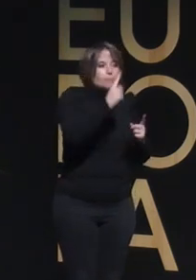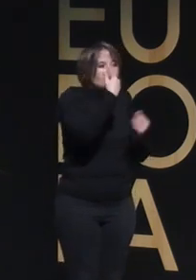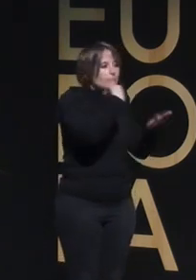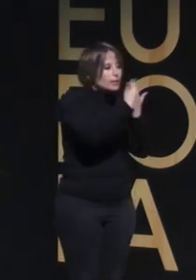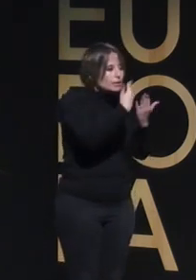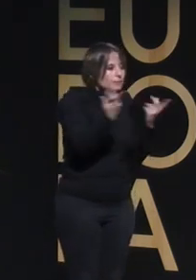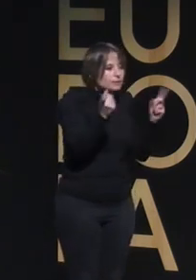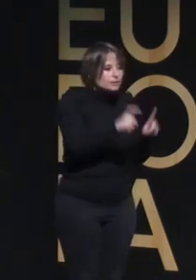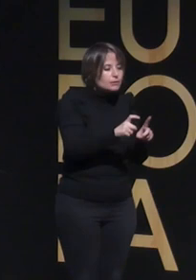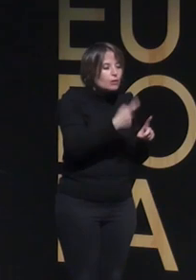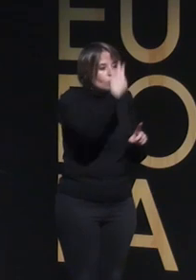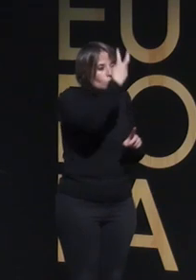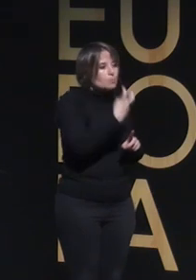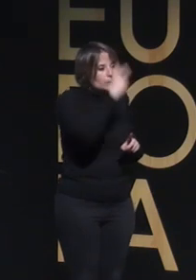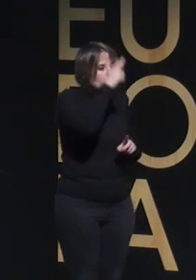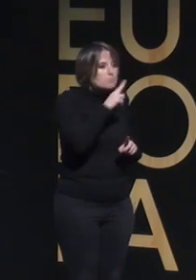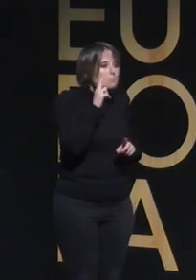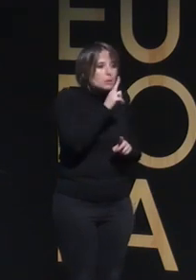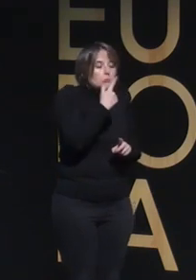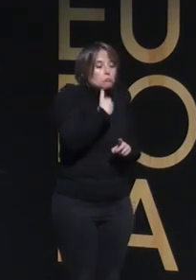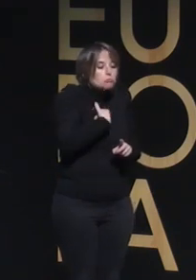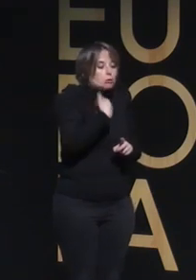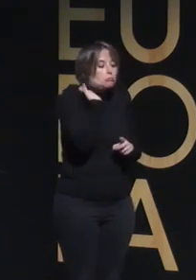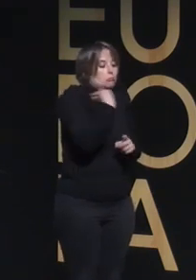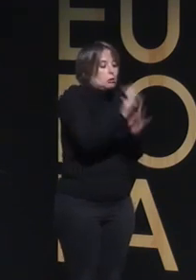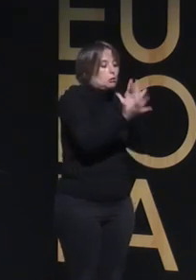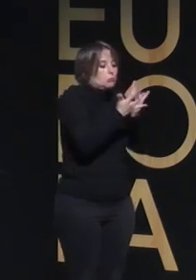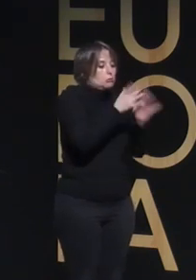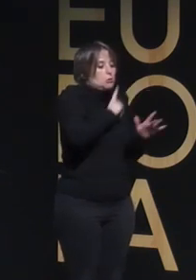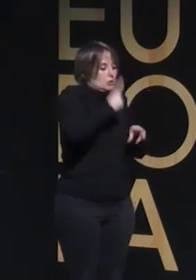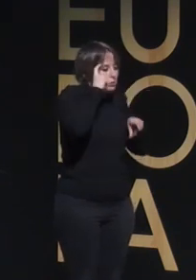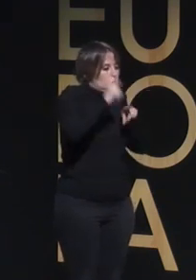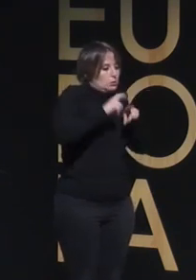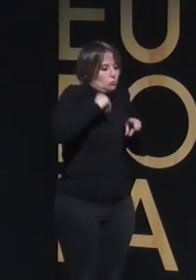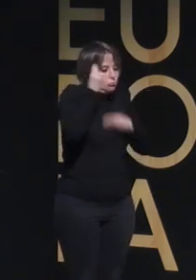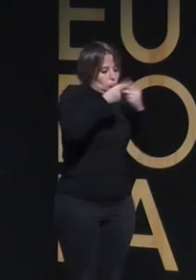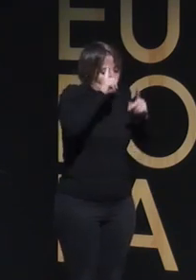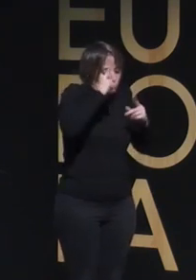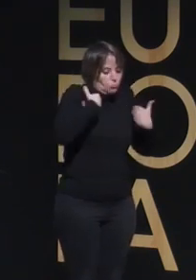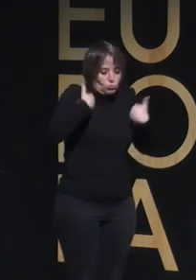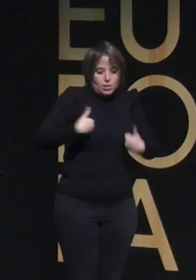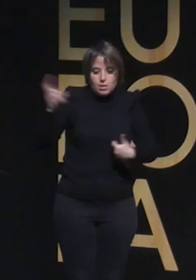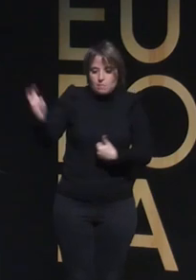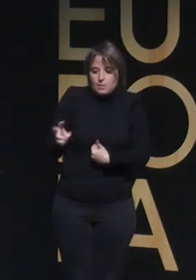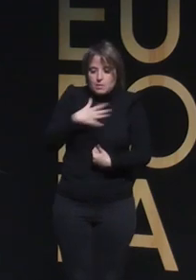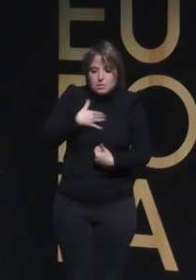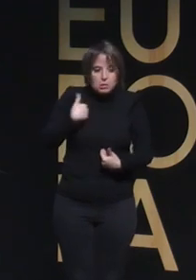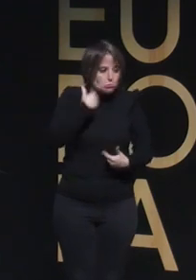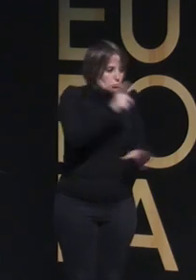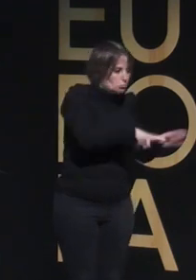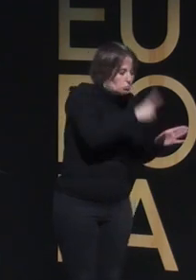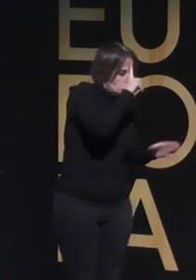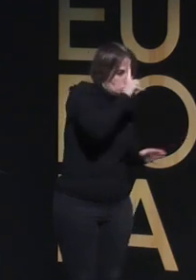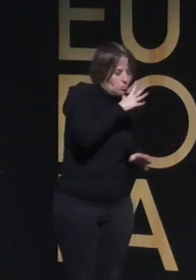todos nosotros y cuando vienen los padres dicen, nos han dicho que quiere venir al psicólogo y nosotros no sabemos qué hacemos aquí, porque la que quiere venir es ella, entonces nosotros no sabemos qué hacemos